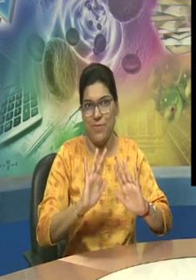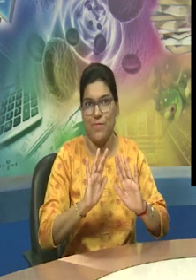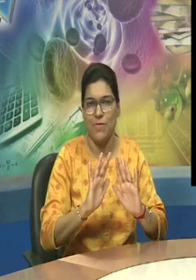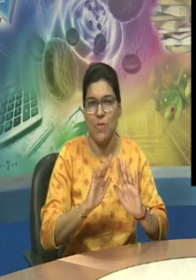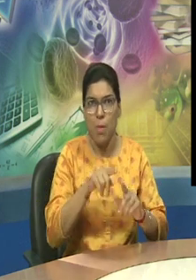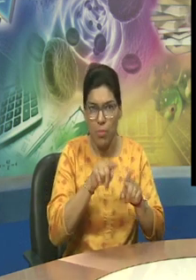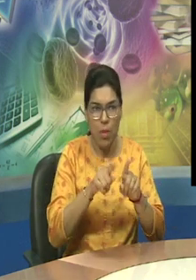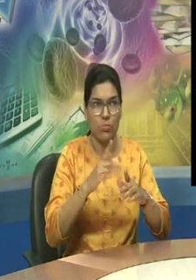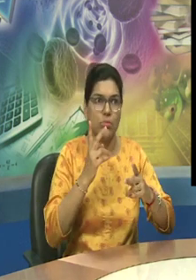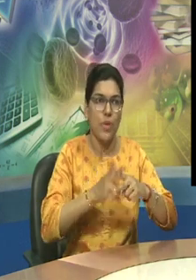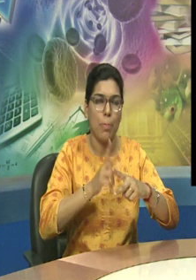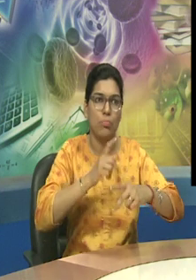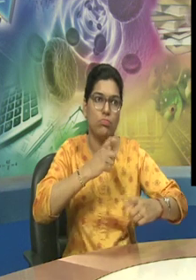मेरे लाल की ही